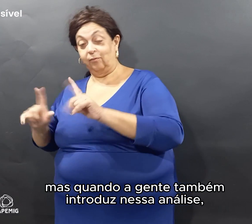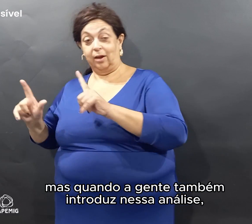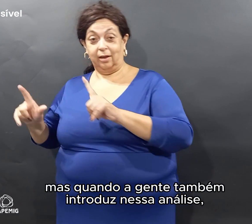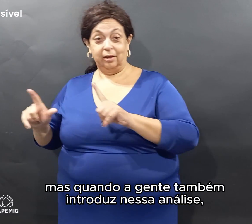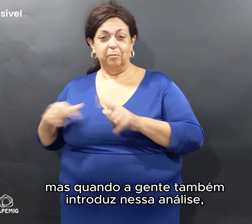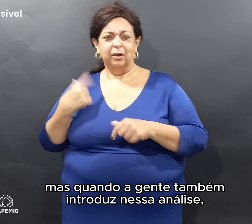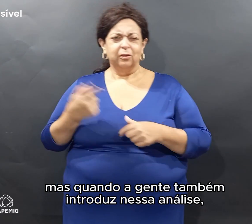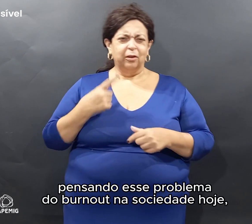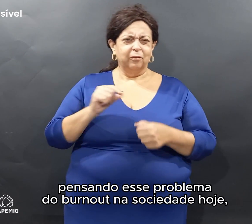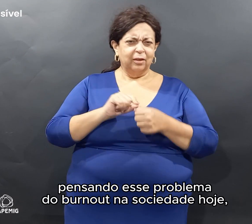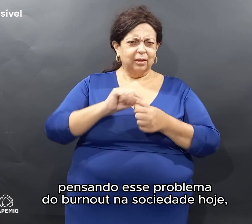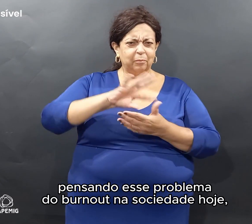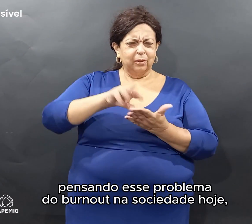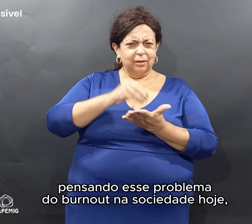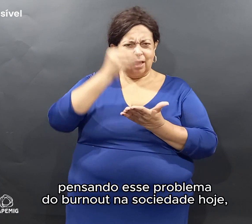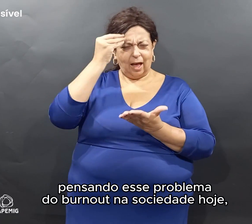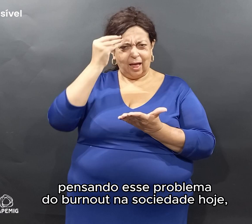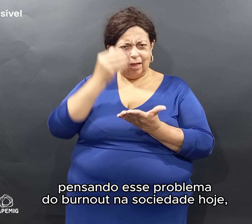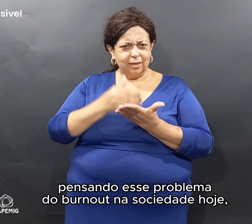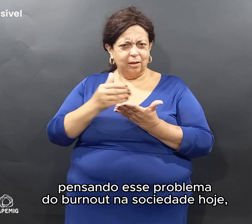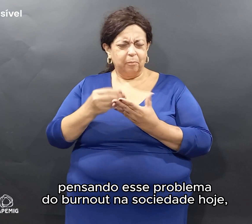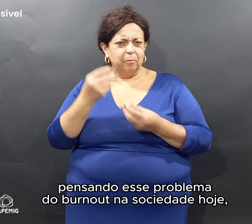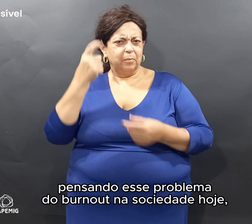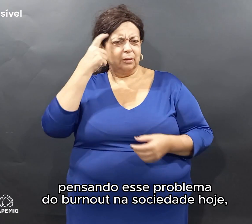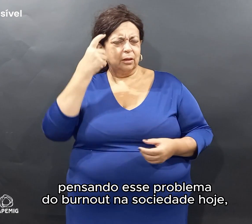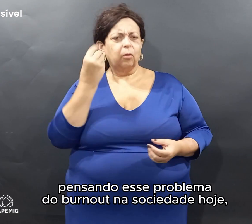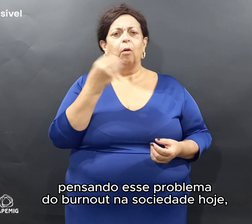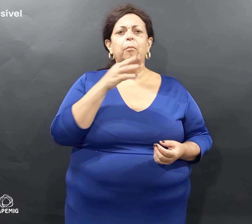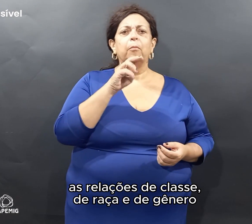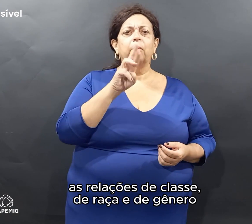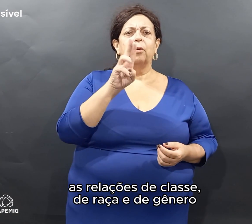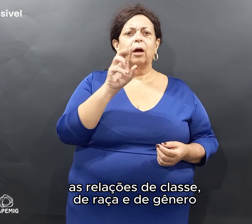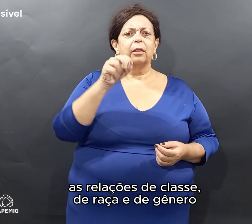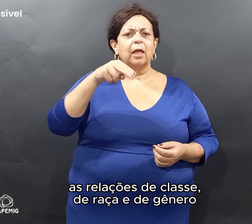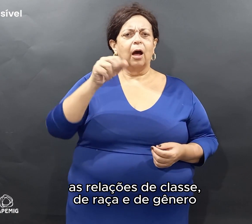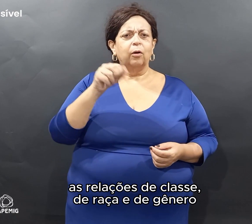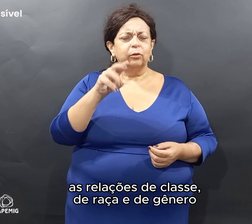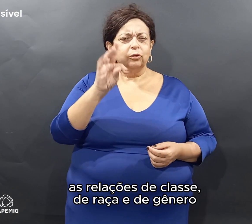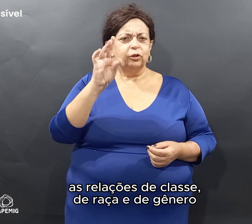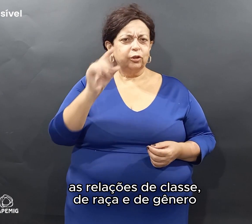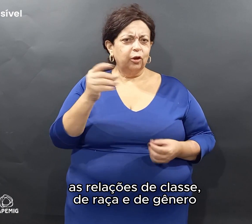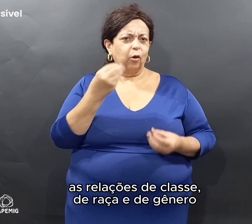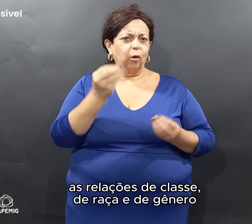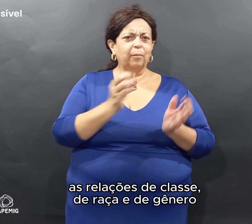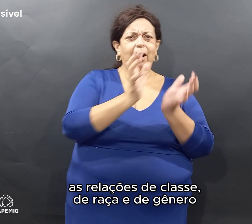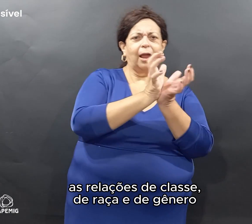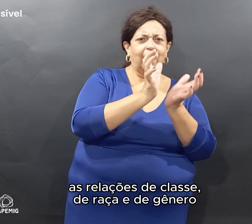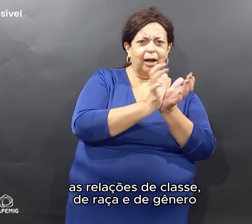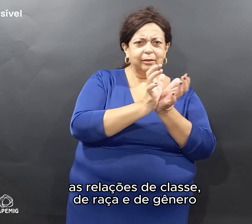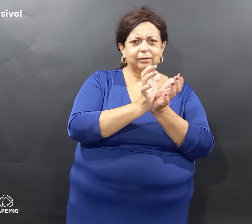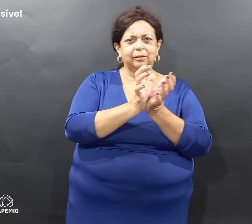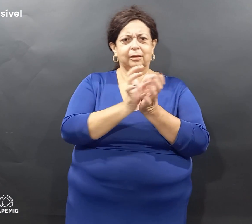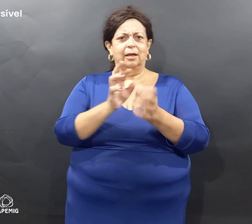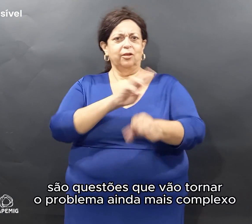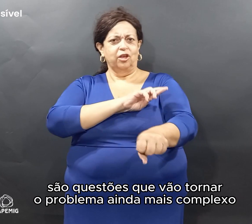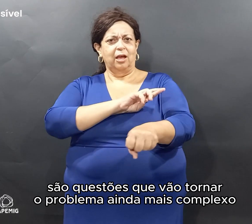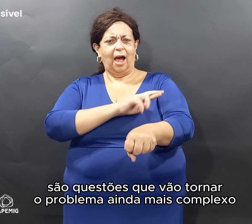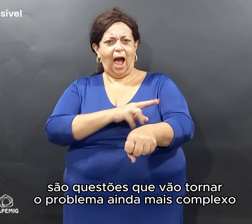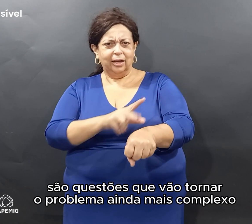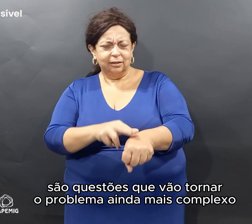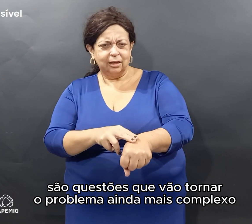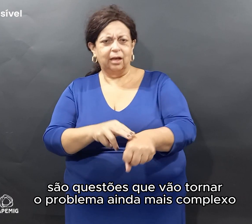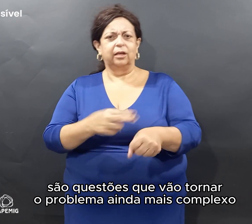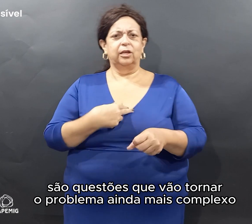introduz nessa análise, né, pensando esse problema do burnout na sociedade hoje, as relações de classe, de raça e de gênero